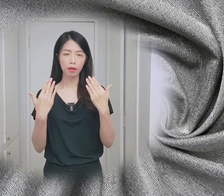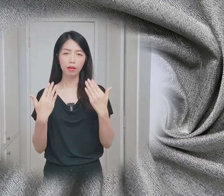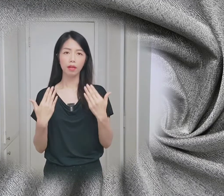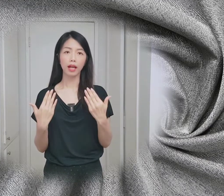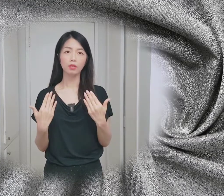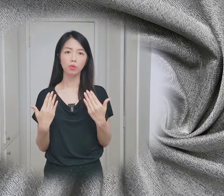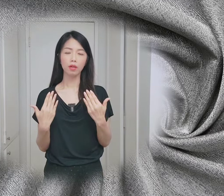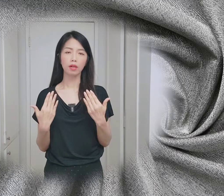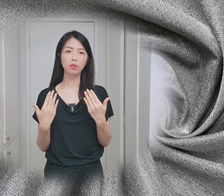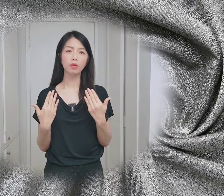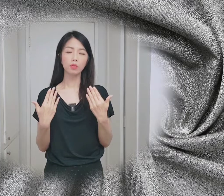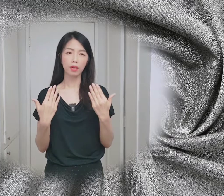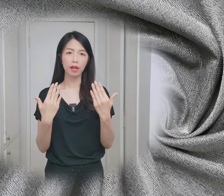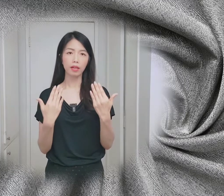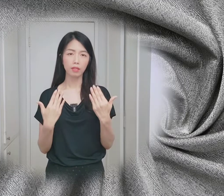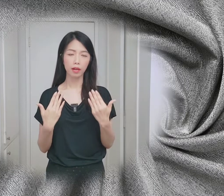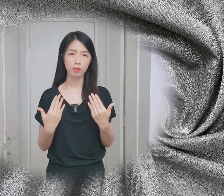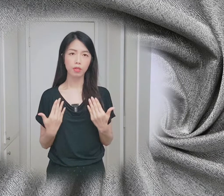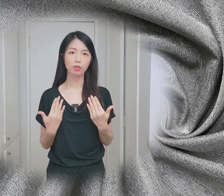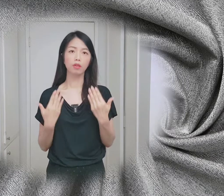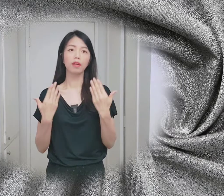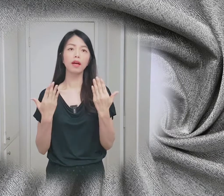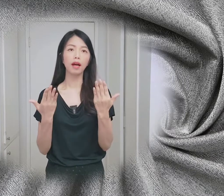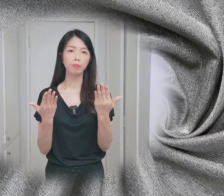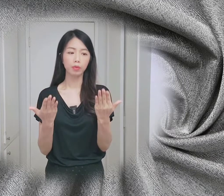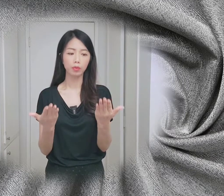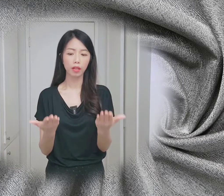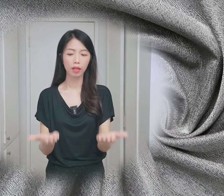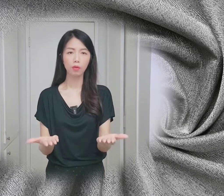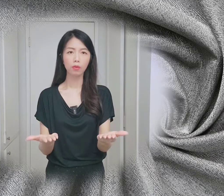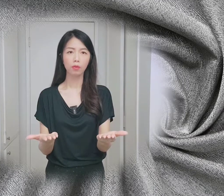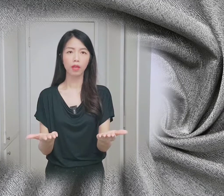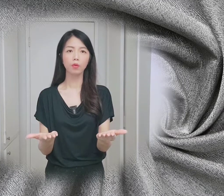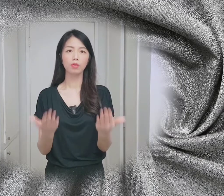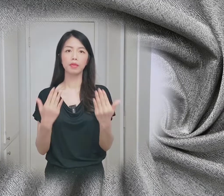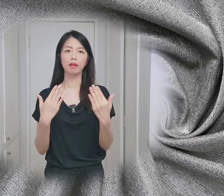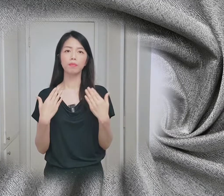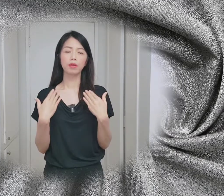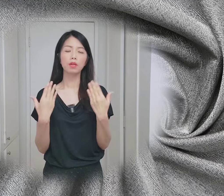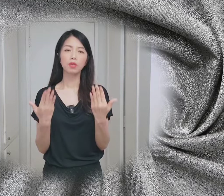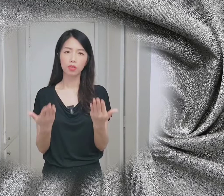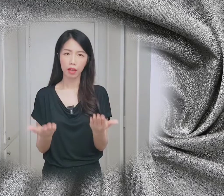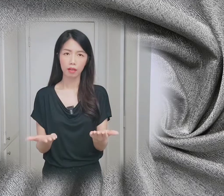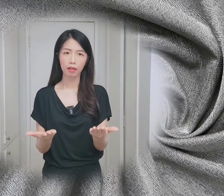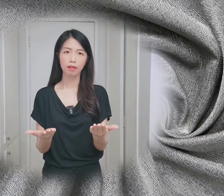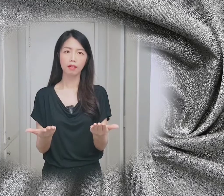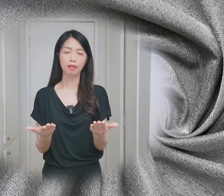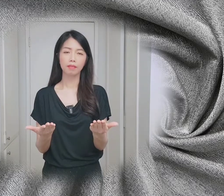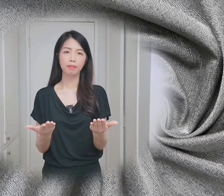이렇게 양손을 손끝이 위를 향하게 해서 가슴 밑에 두셨다가 앞으로 그대로 내려놓으시면 돼요.